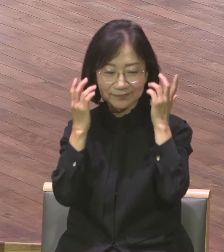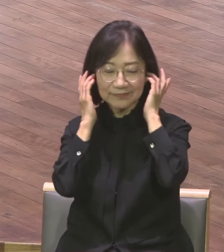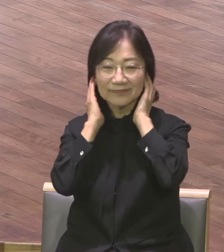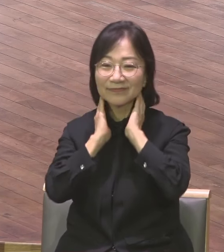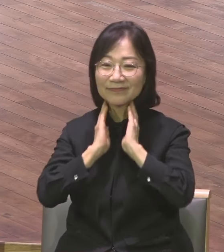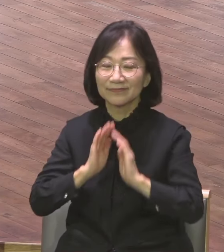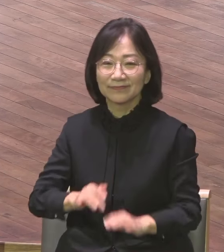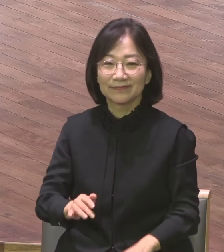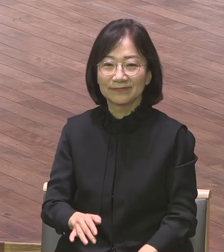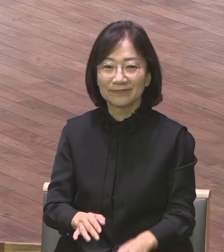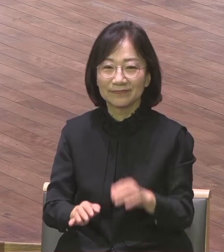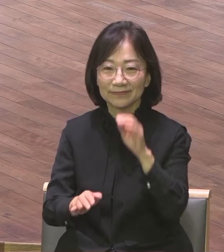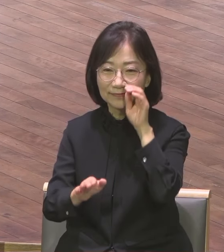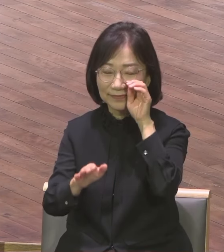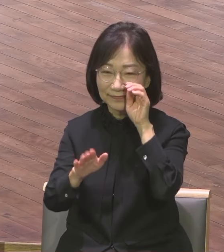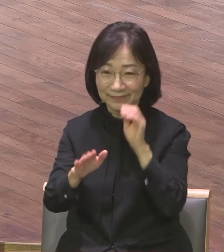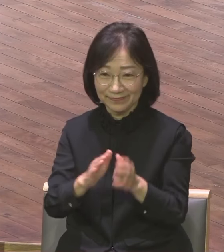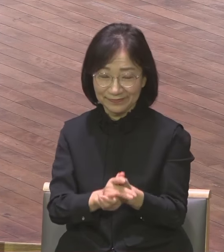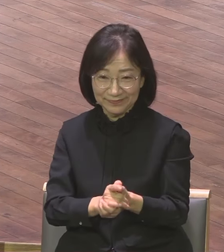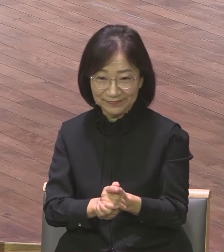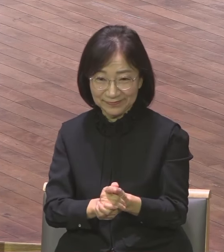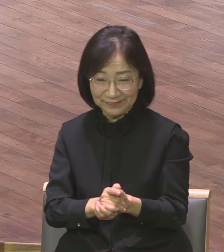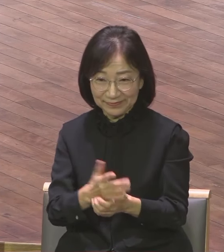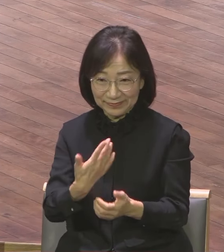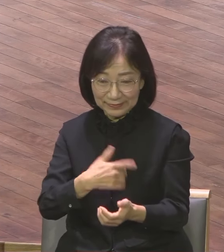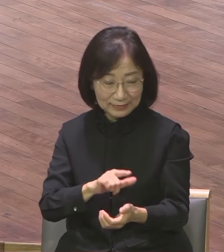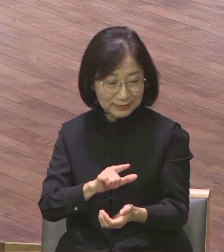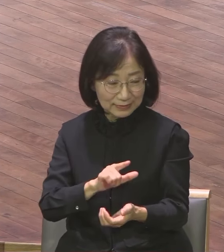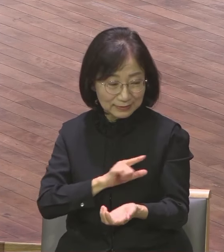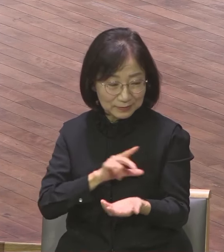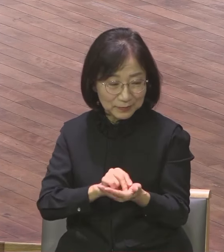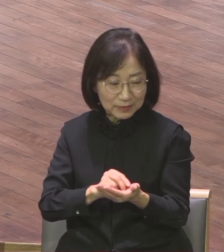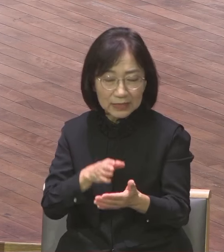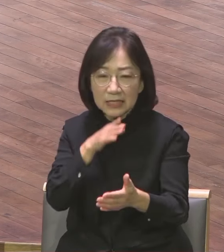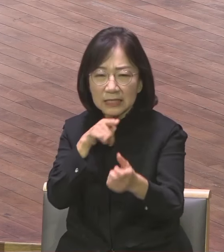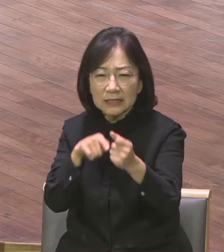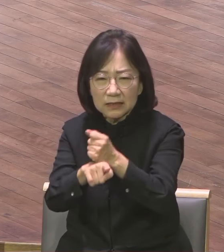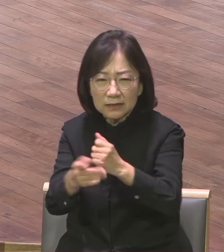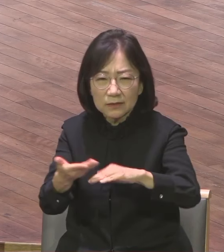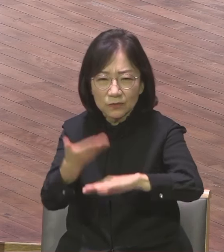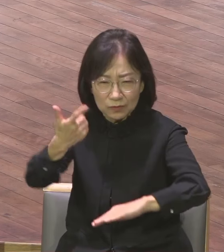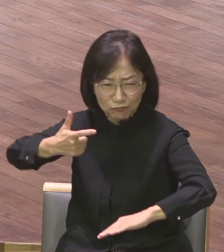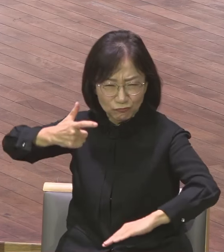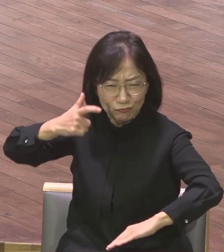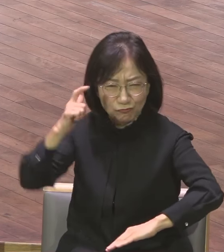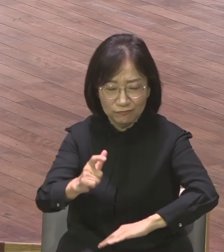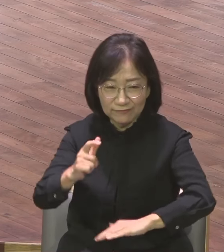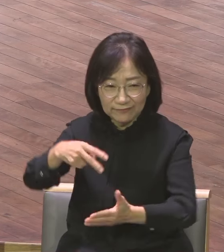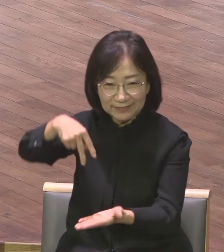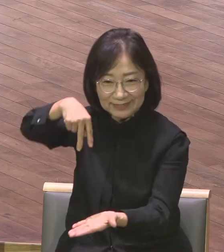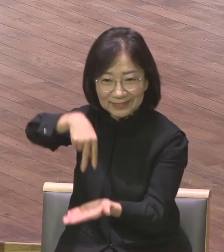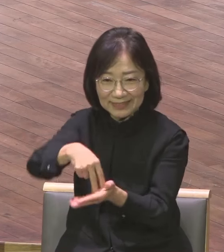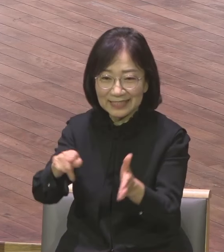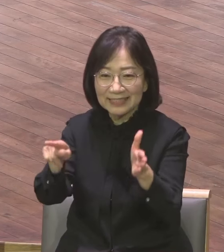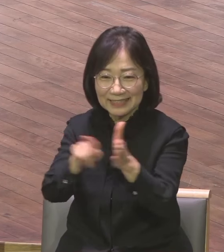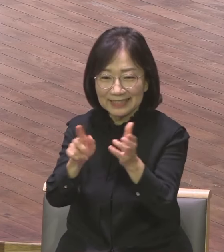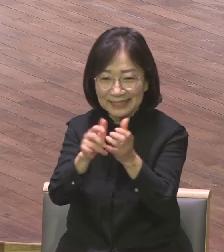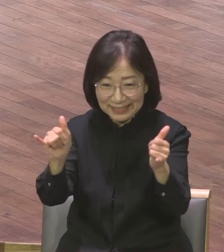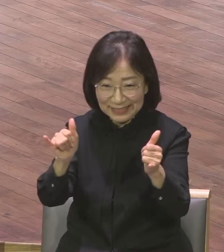이 말씀 가지고 진리 위에 굳게 서는 신앙인이란 제목으로 말씀을